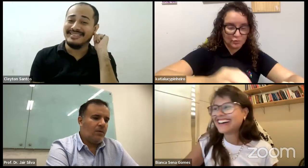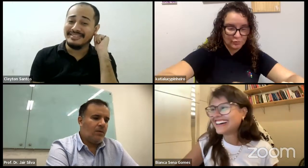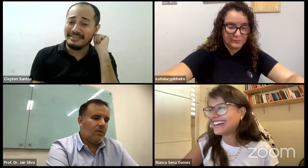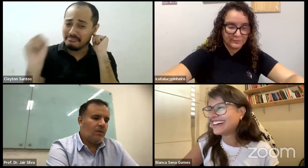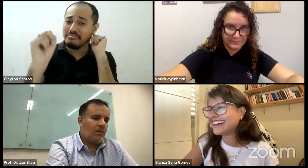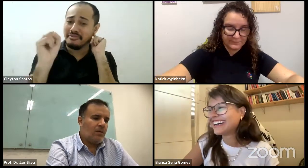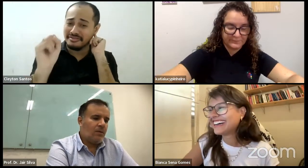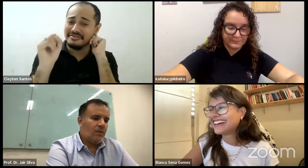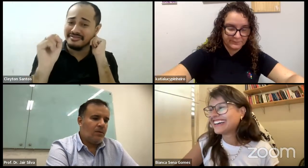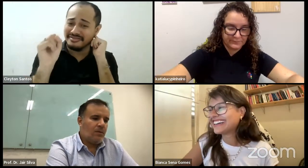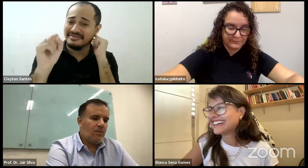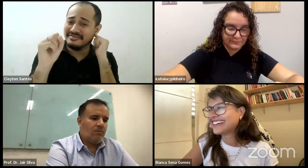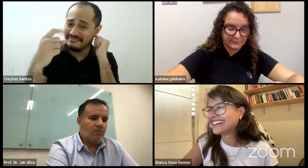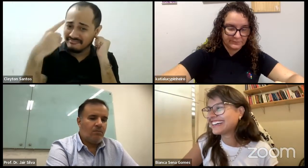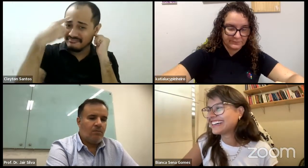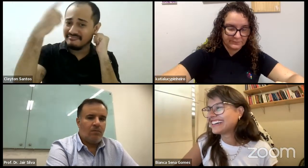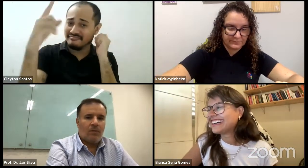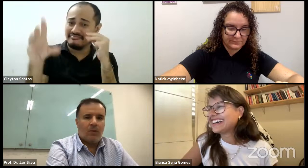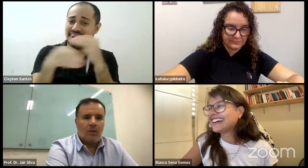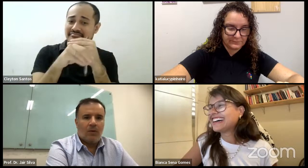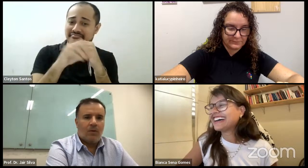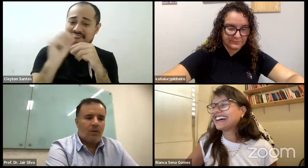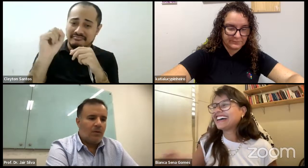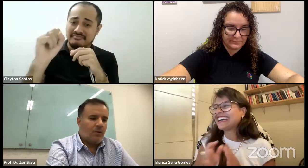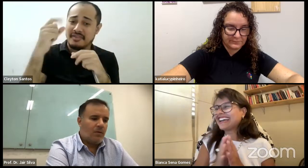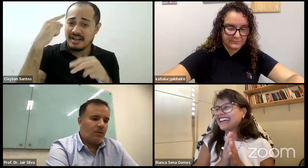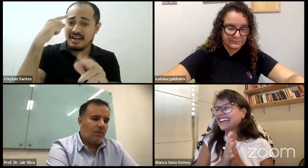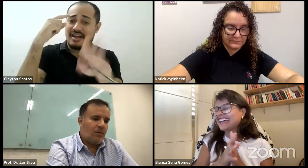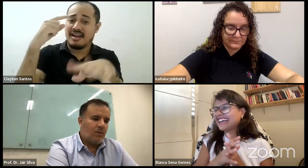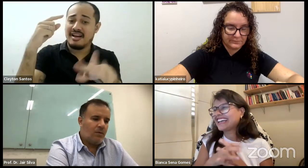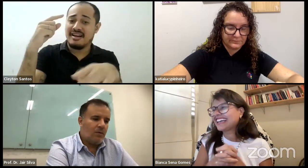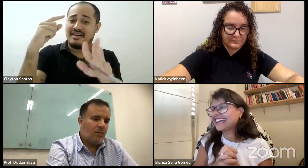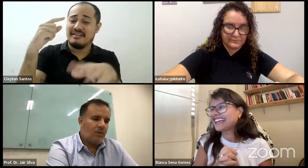Na minha opinião, é só escolher uma. A primeira.